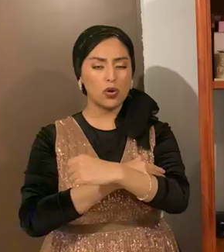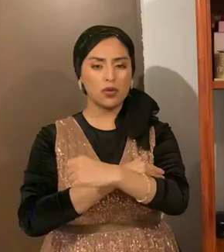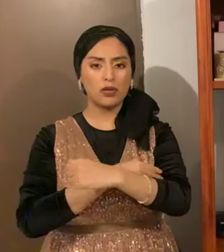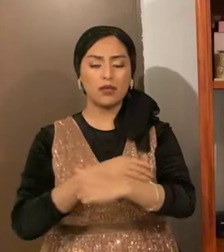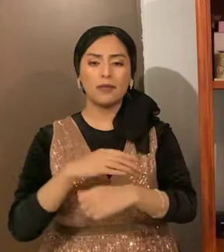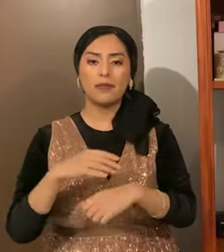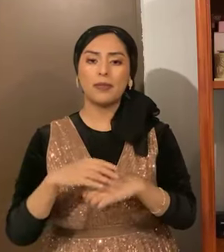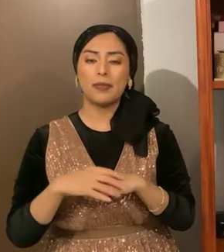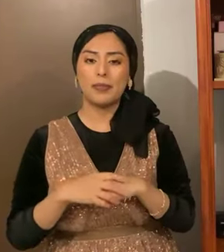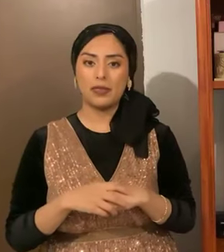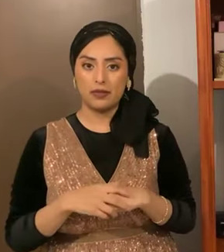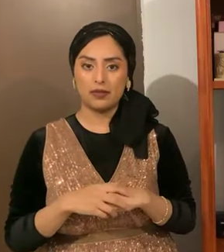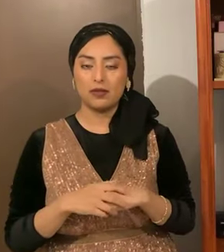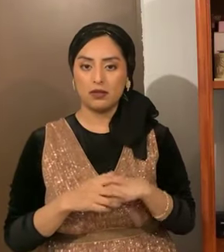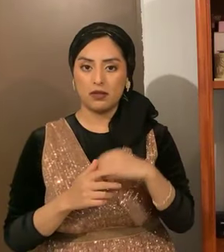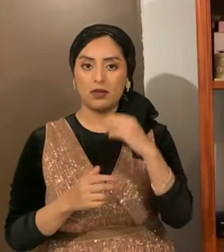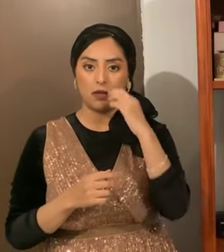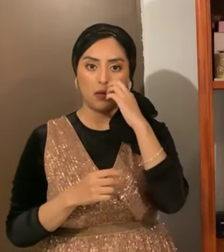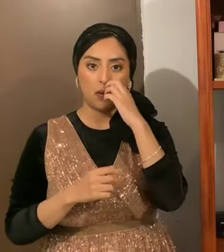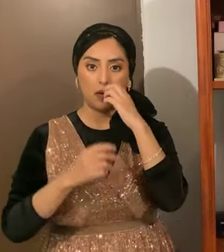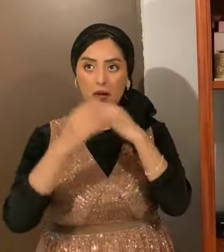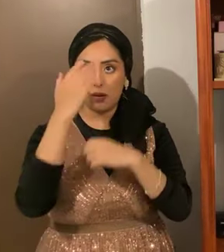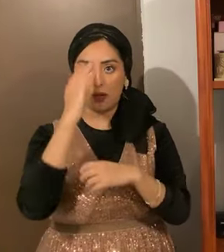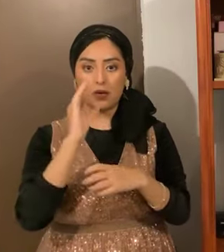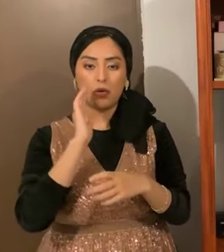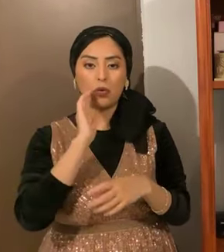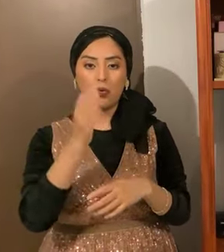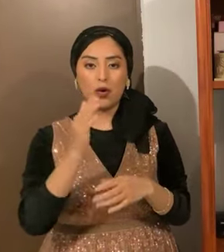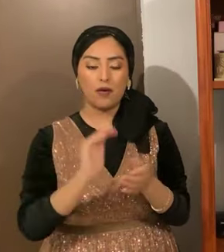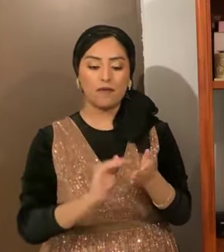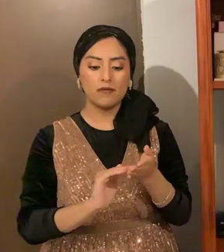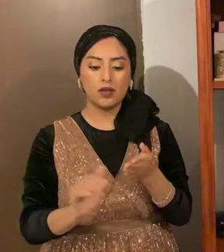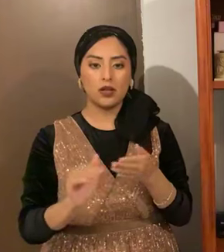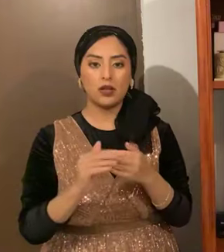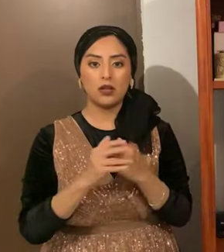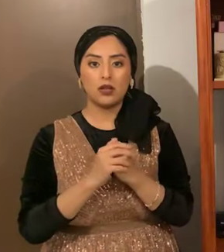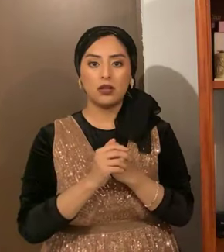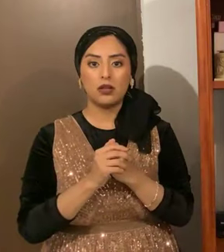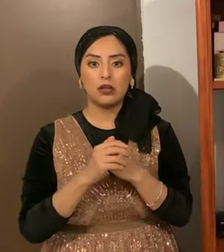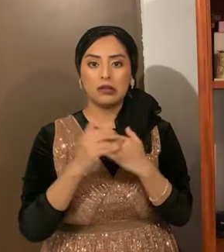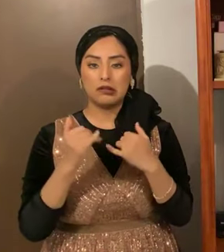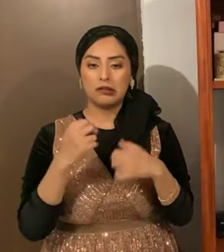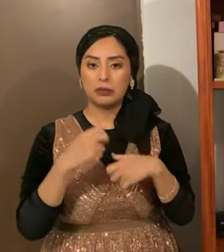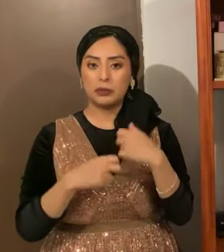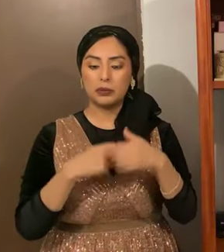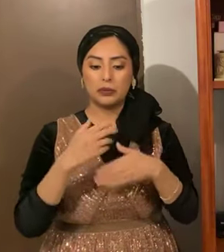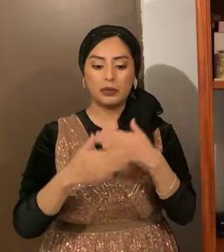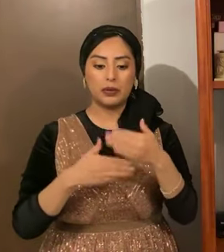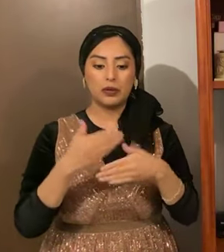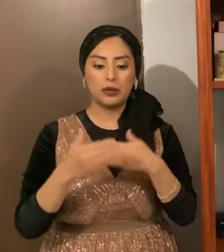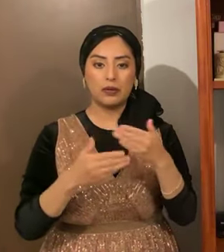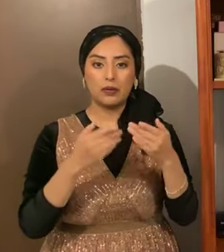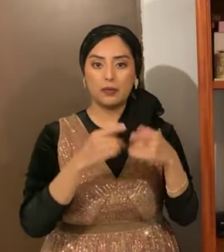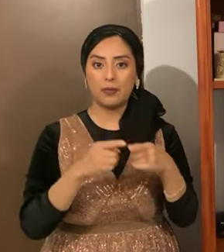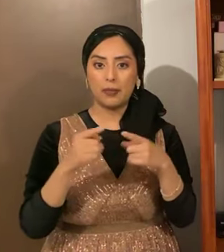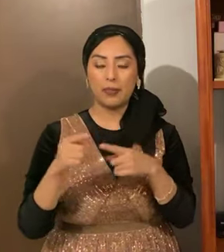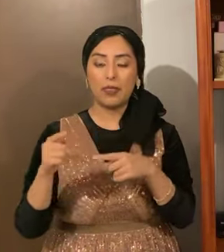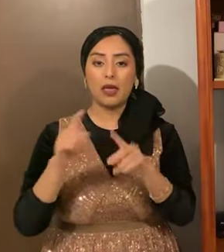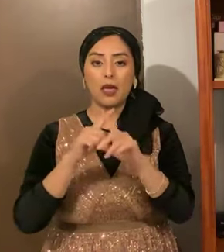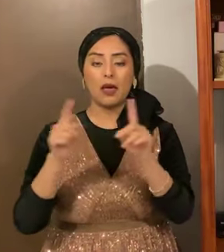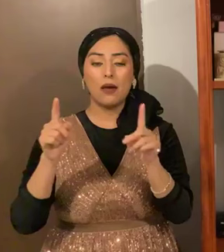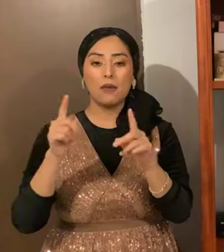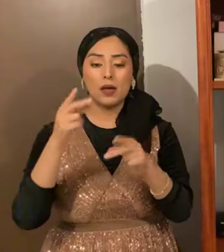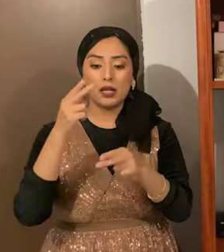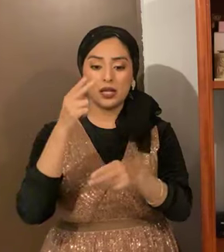sí, pero increíble, o sea, lo va a permitir el Eterno. Vienen muchas situaciones muy difíciles, pero en el